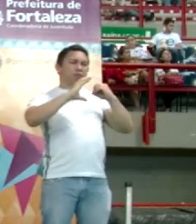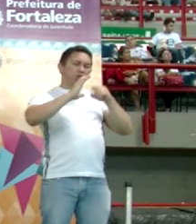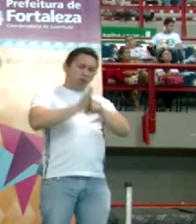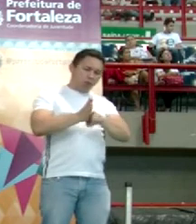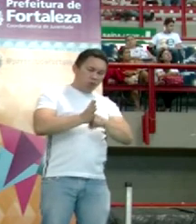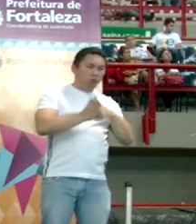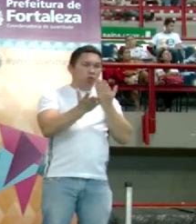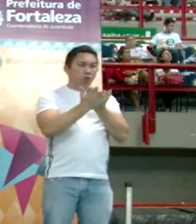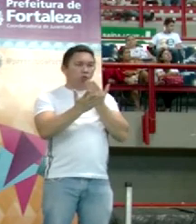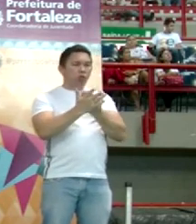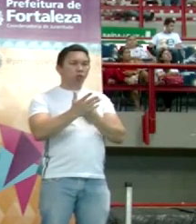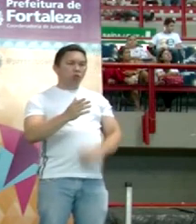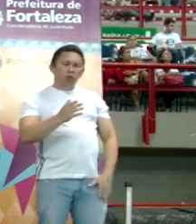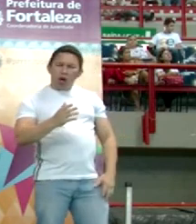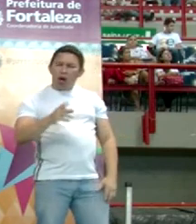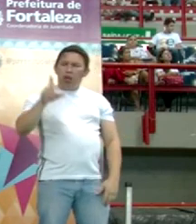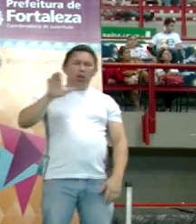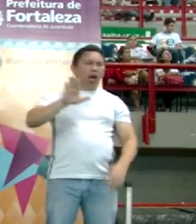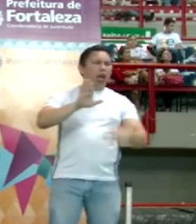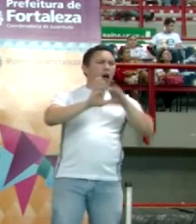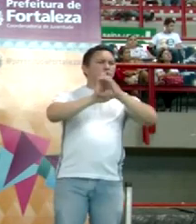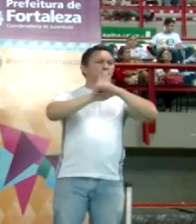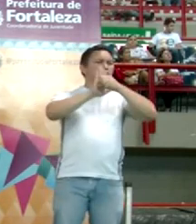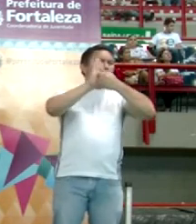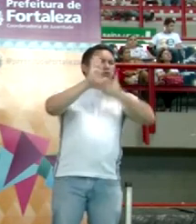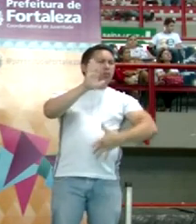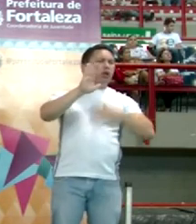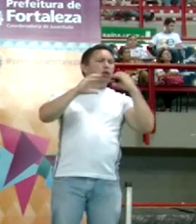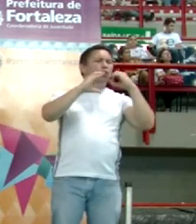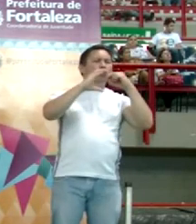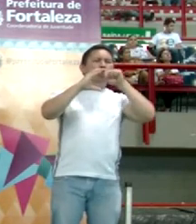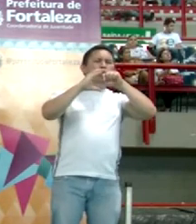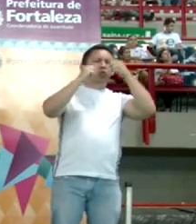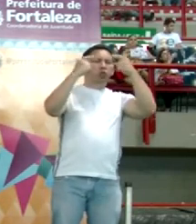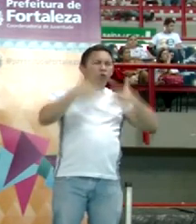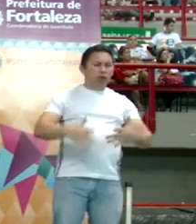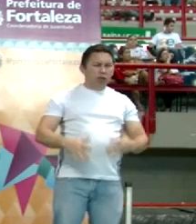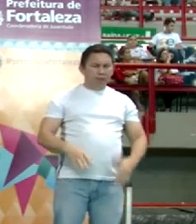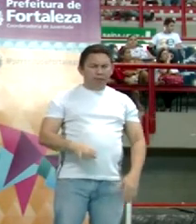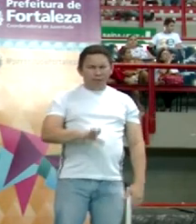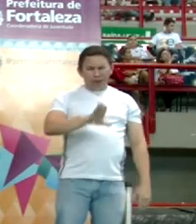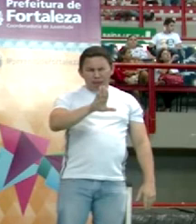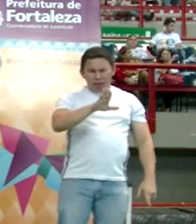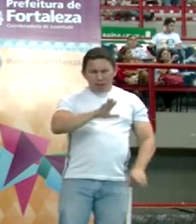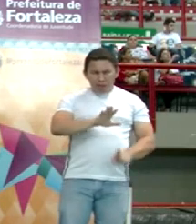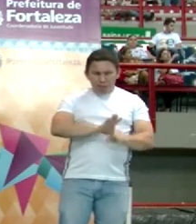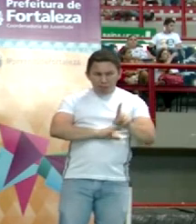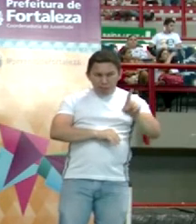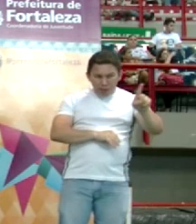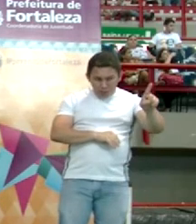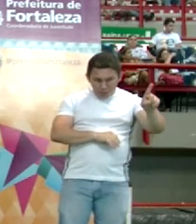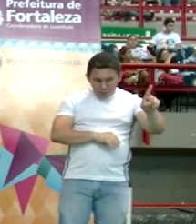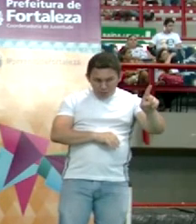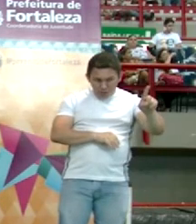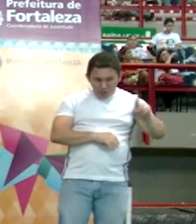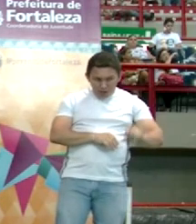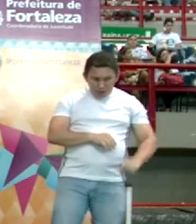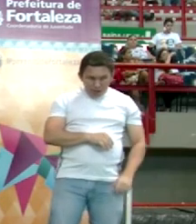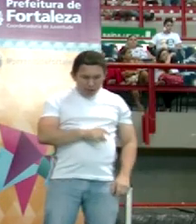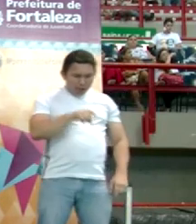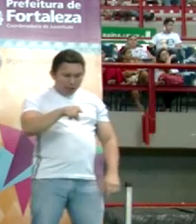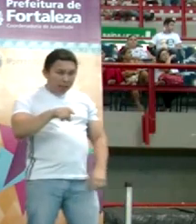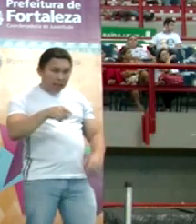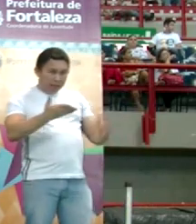a definição de célula. O que é célula? Me diz uma coisa. Lá no seu livro, quando diz o que